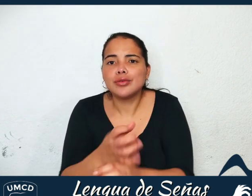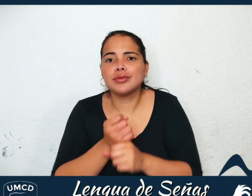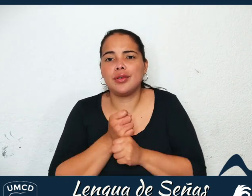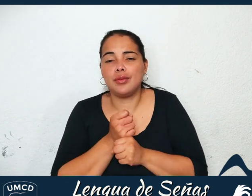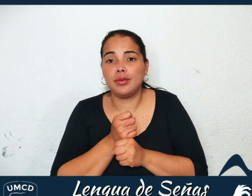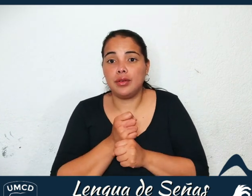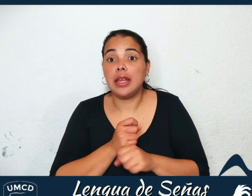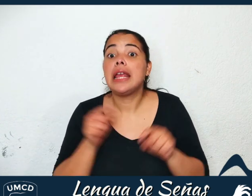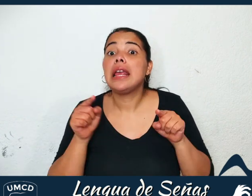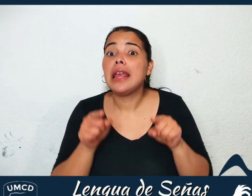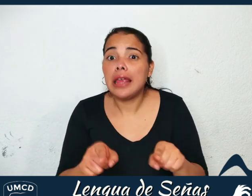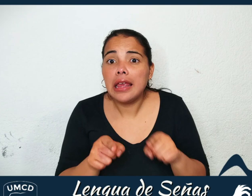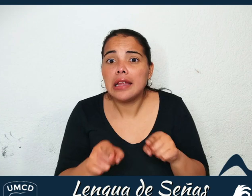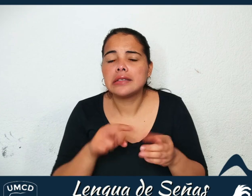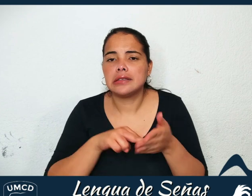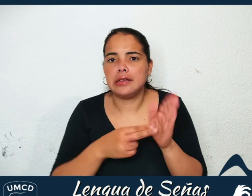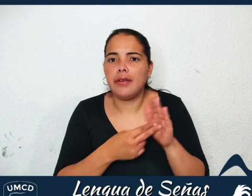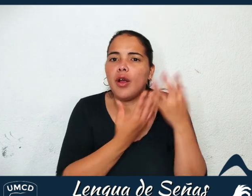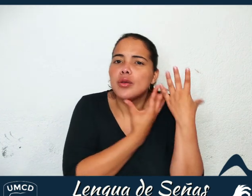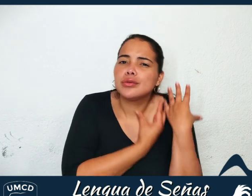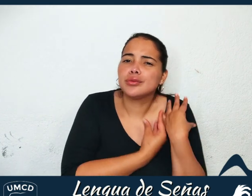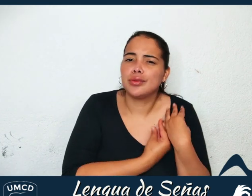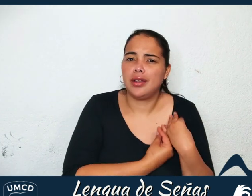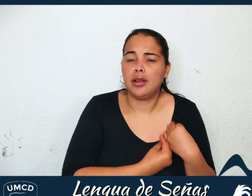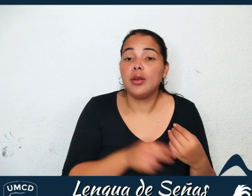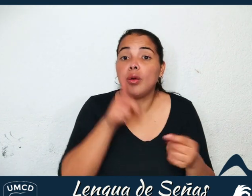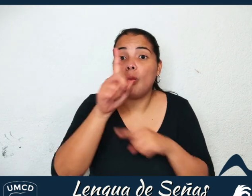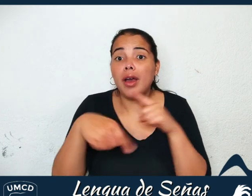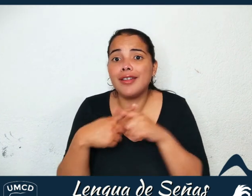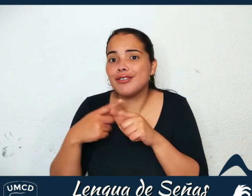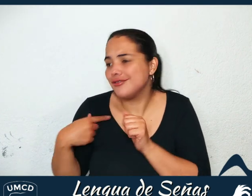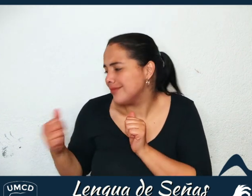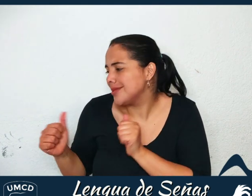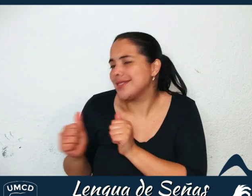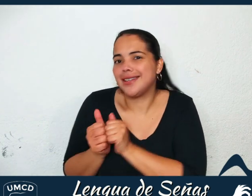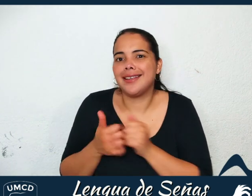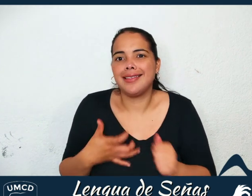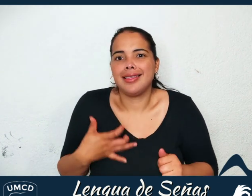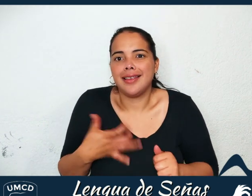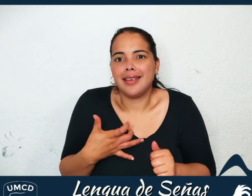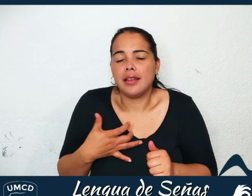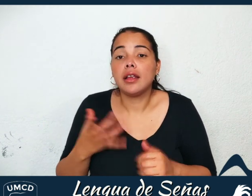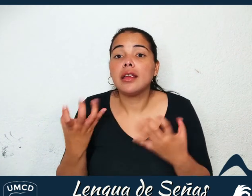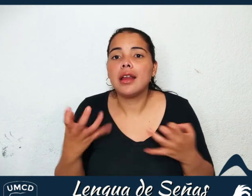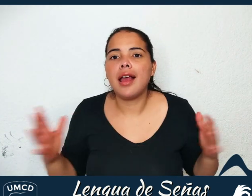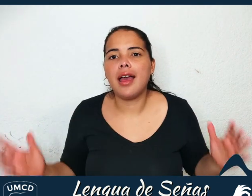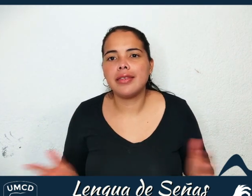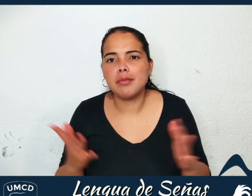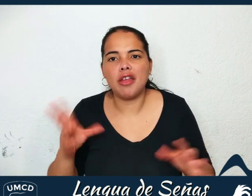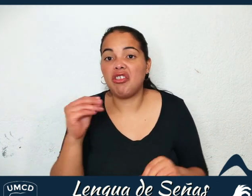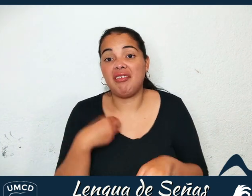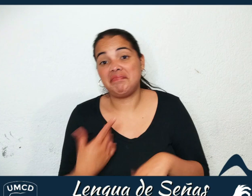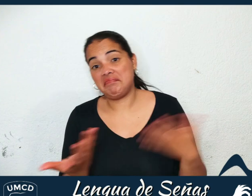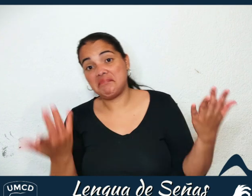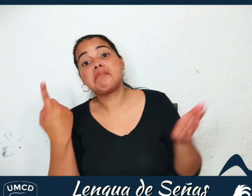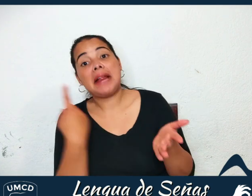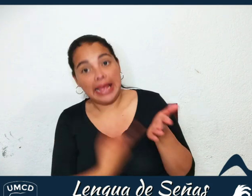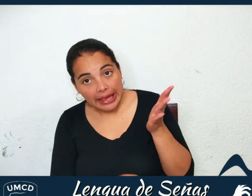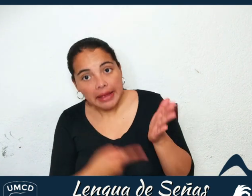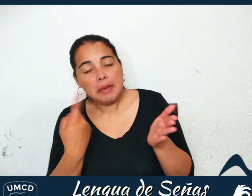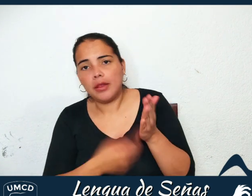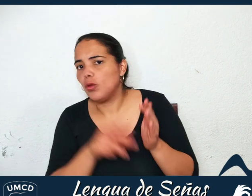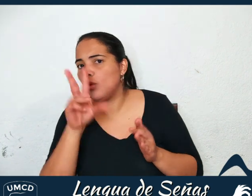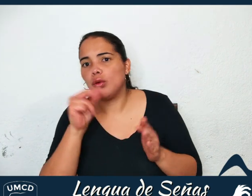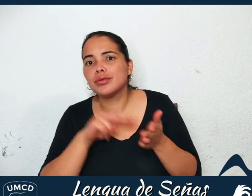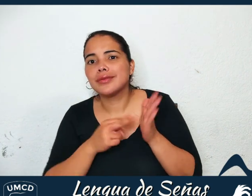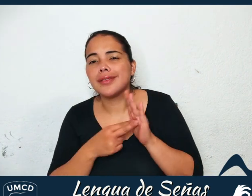sustenta. Y esa es la idea del consuelo. Alguien que está al lado con el propósito de afianzar, de animar,